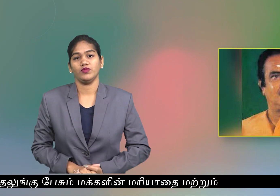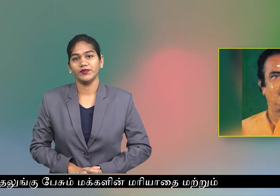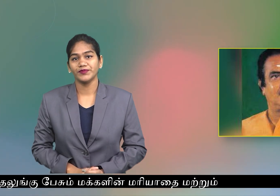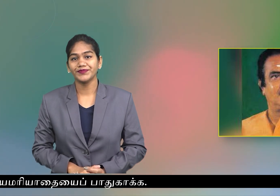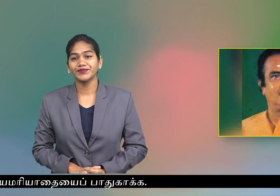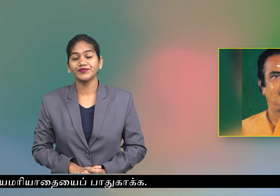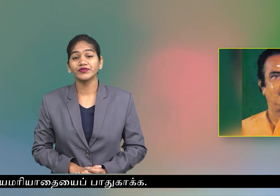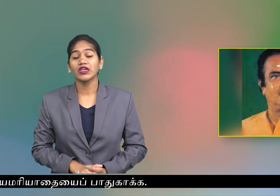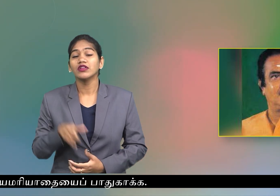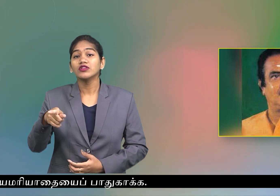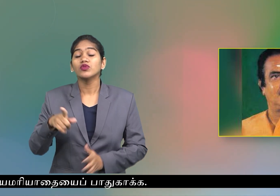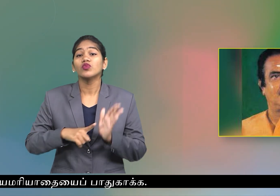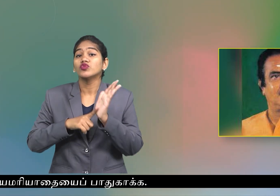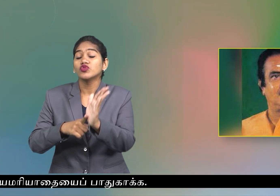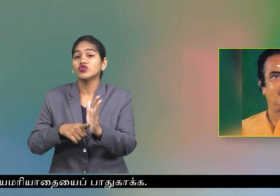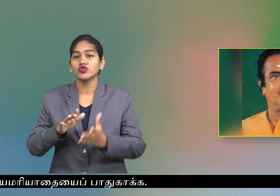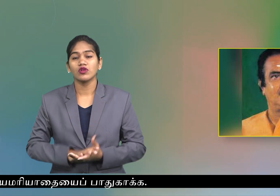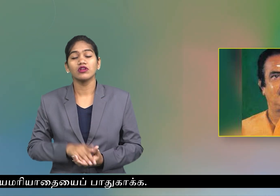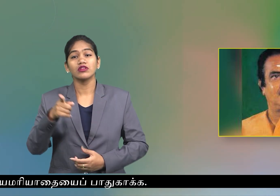மற்றும் சுயமரியாதையை பாதுகாக்க